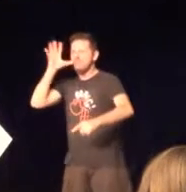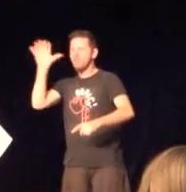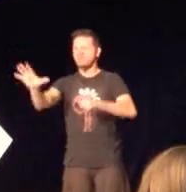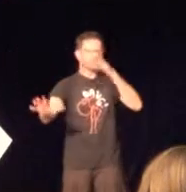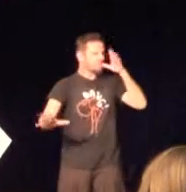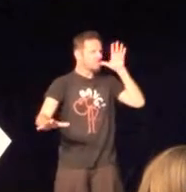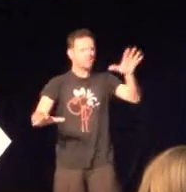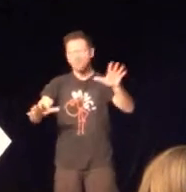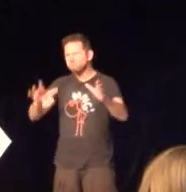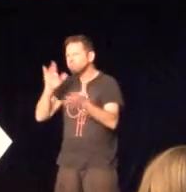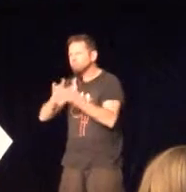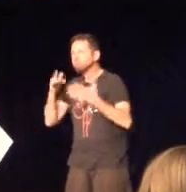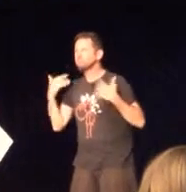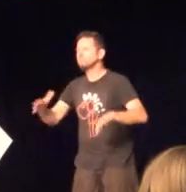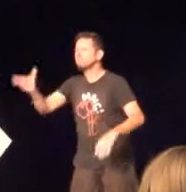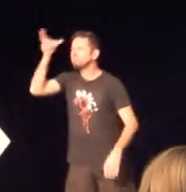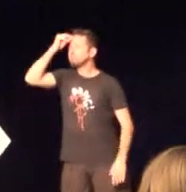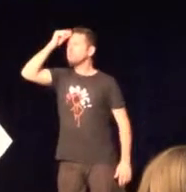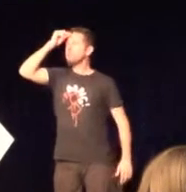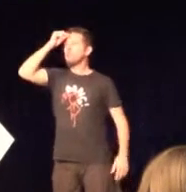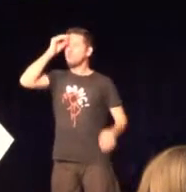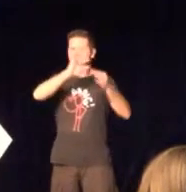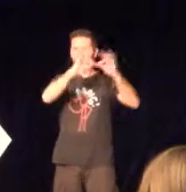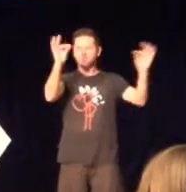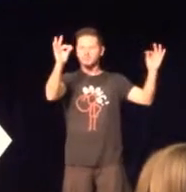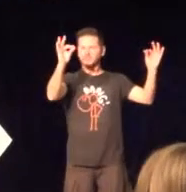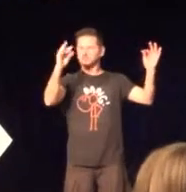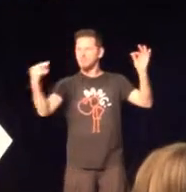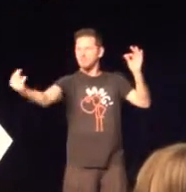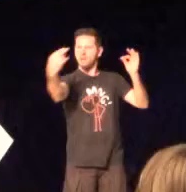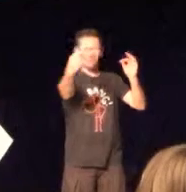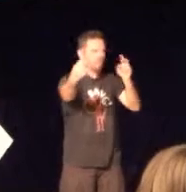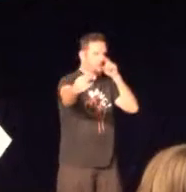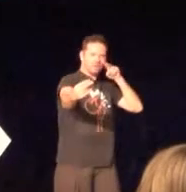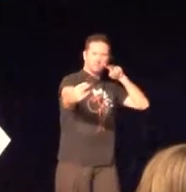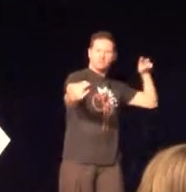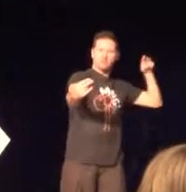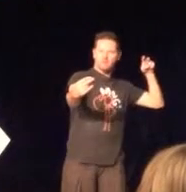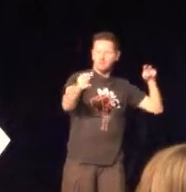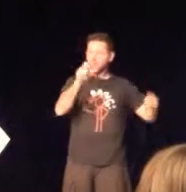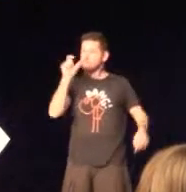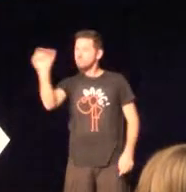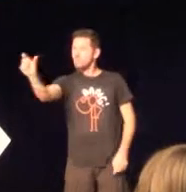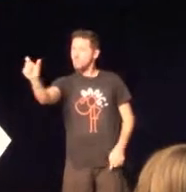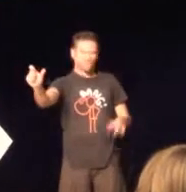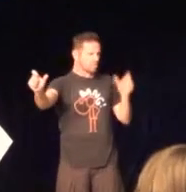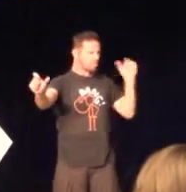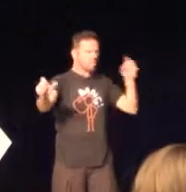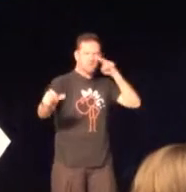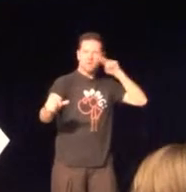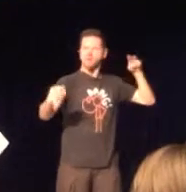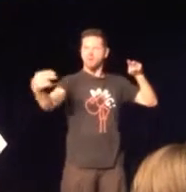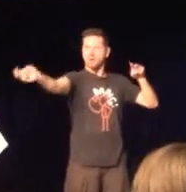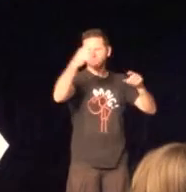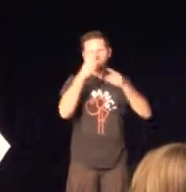Je comprends, non, certainement pas les mêmes phrases, ni les mêmes mots, certainement pas le même langage.